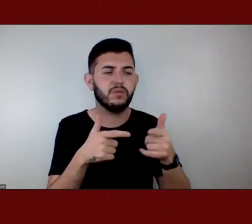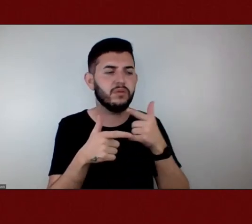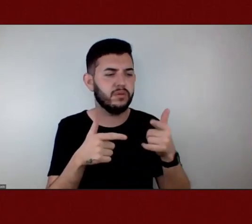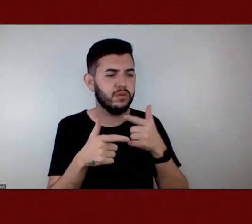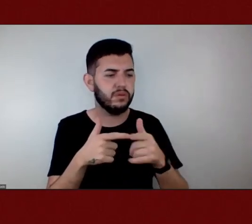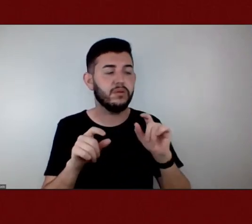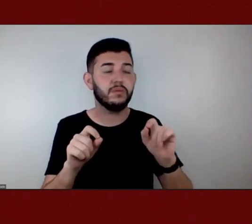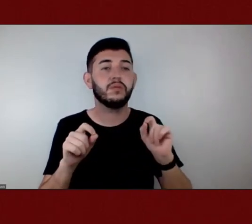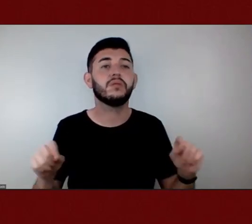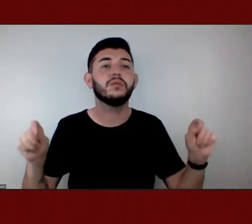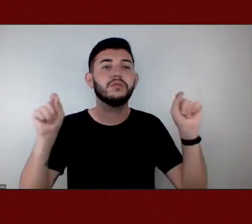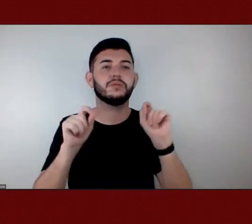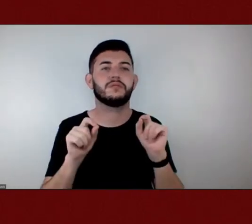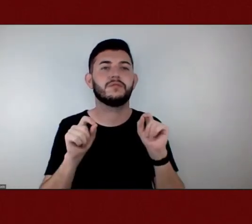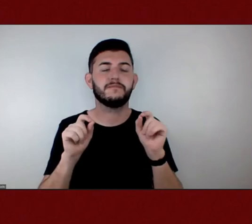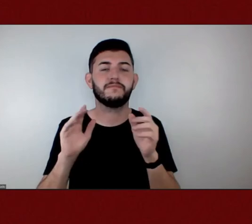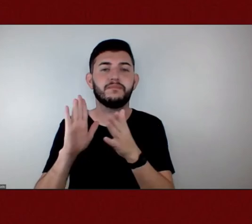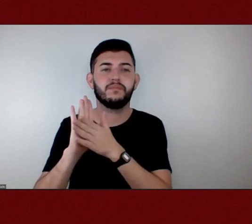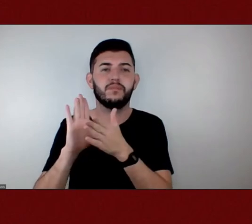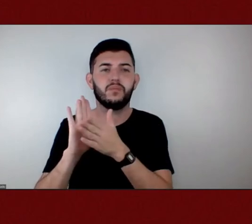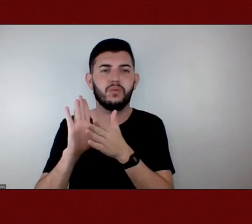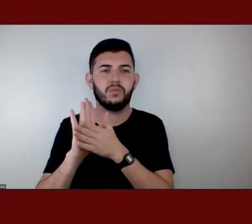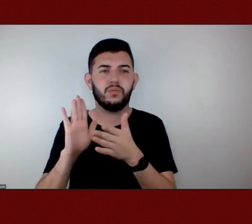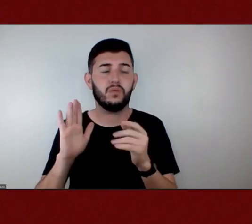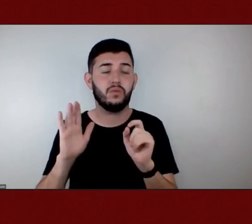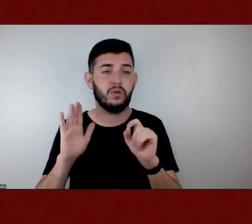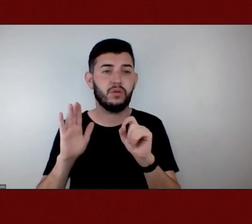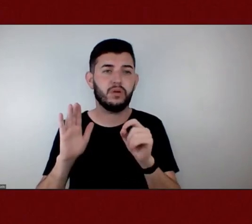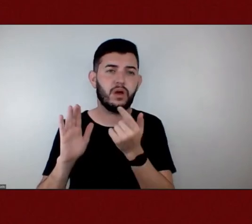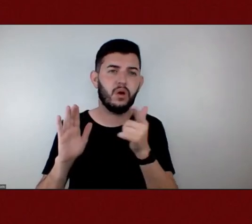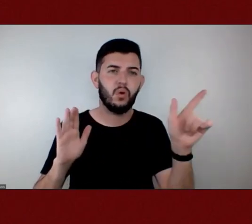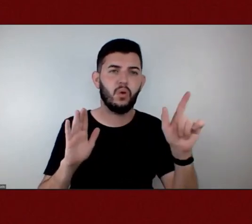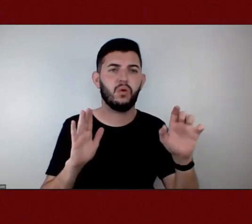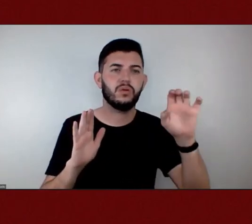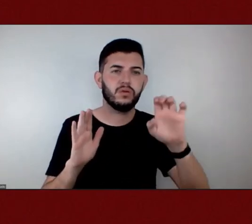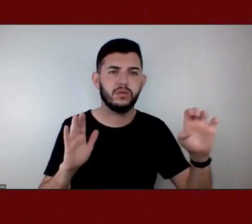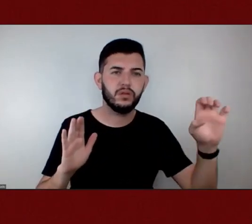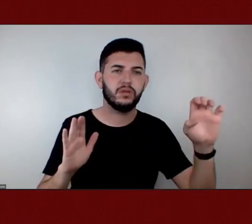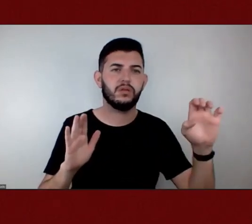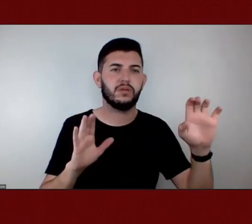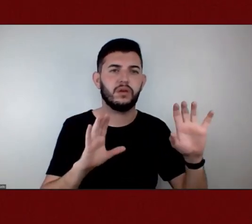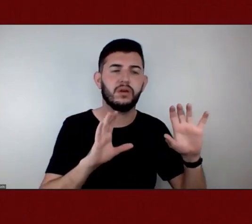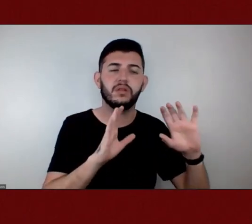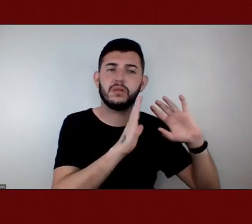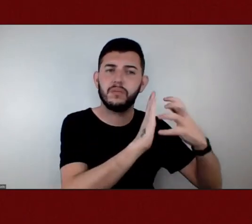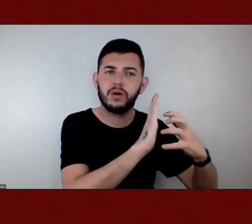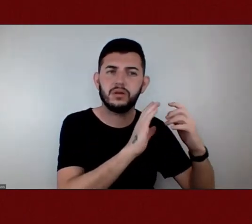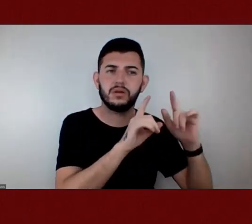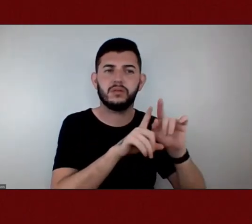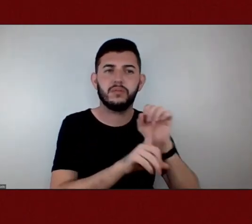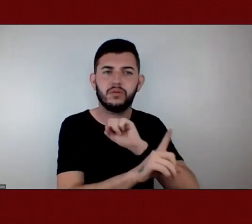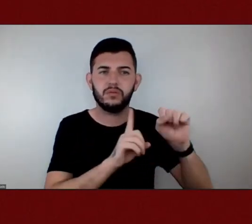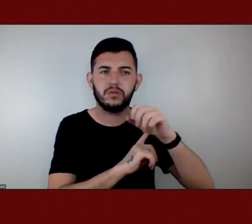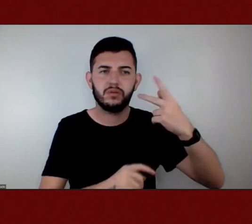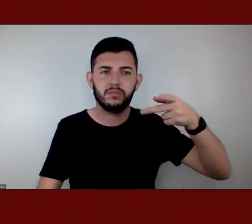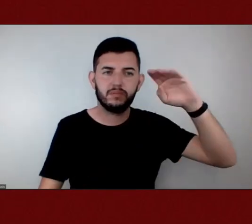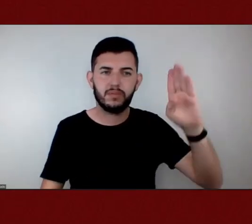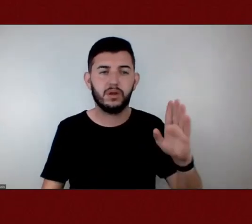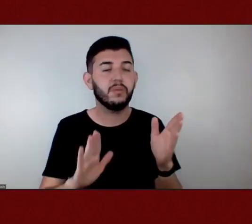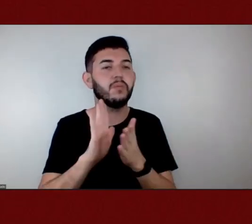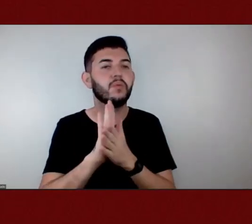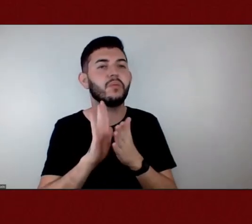por propor aos seus sucessores de esquerda e ao conjunto da sociedade brasileira o desafio da